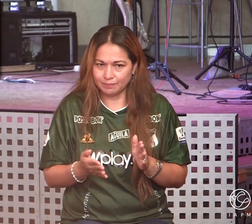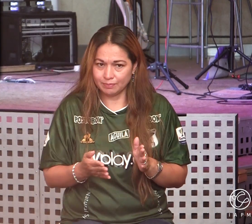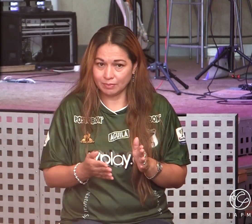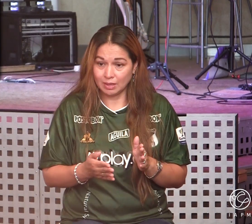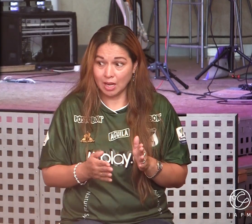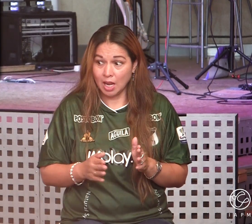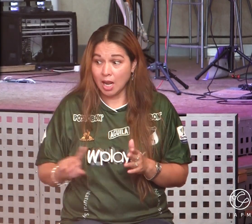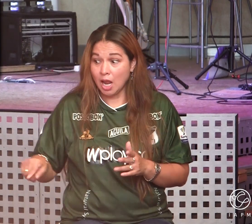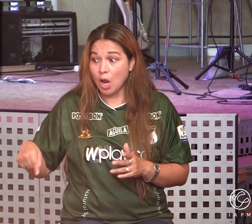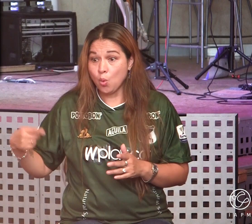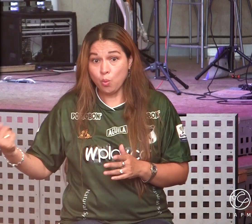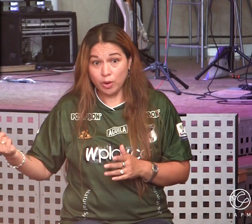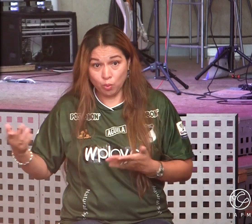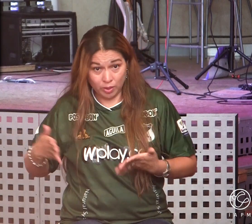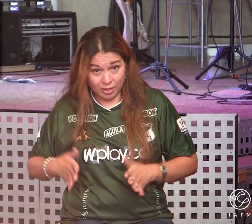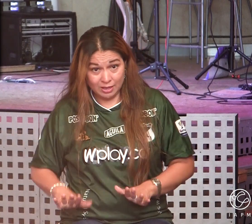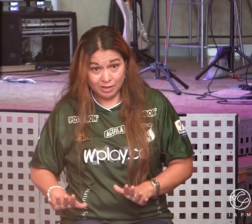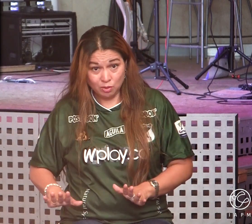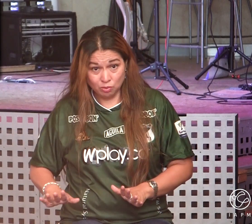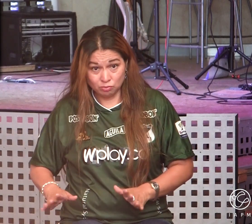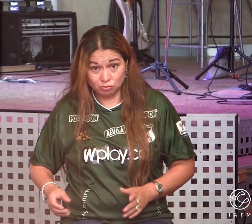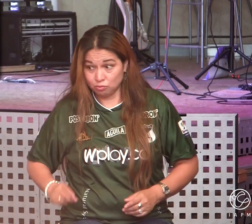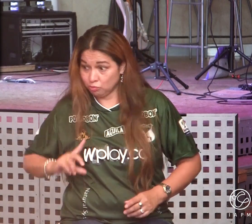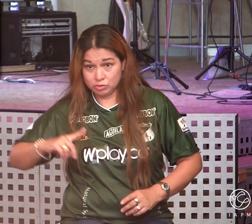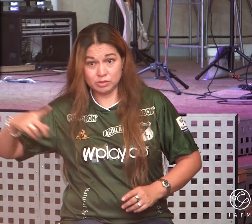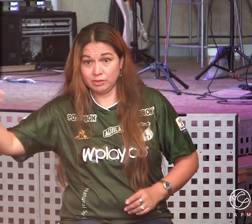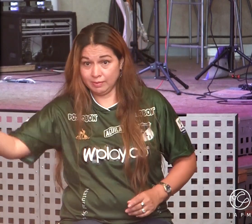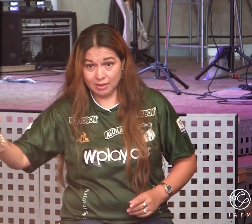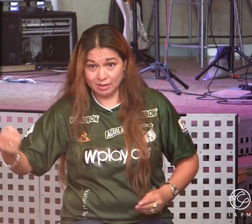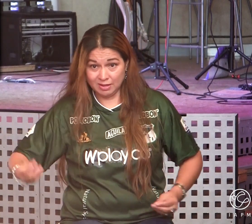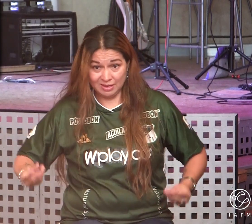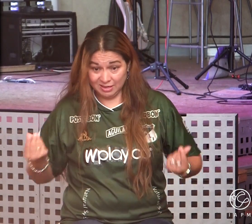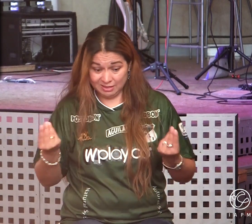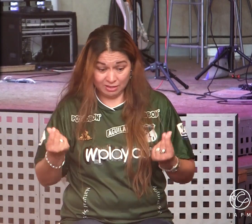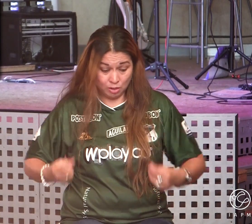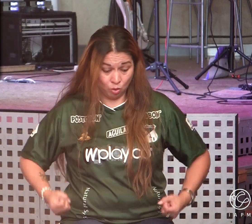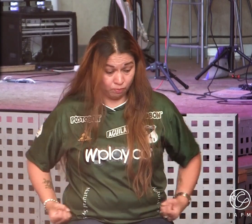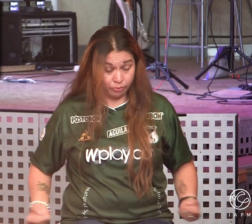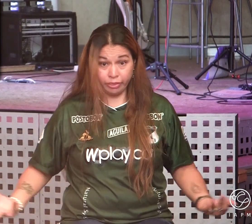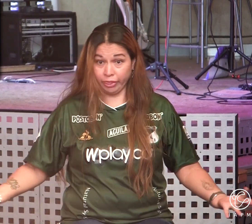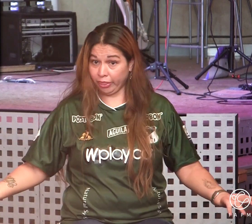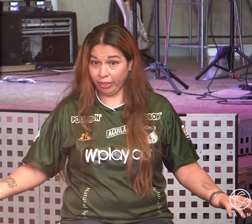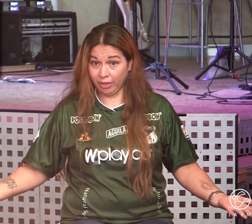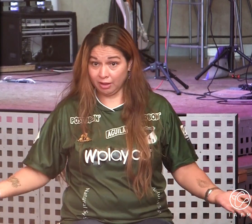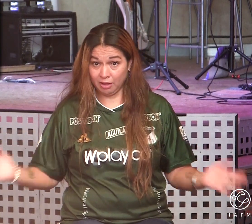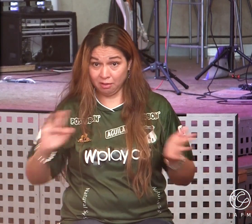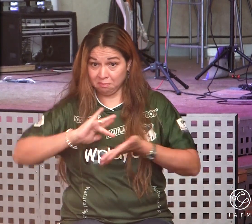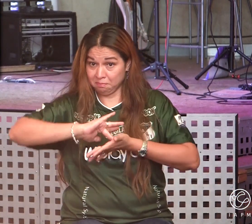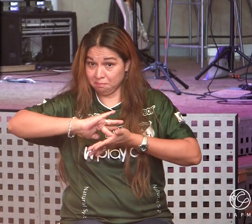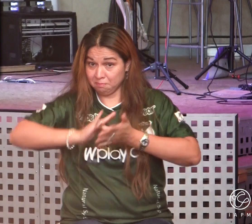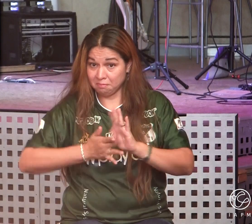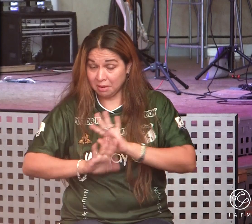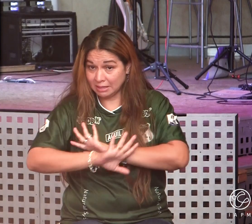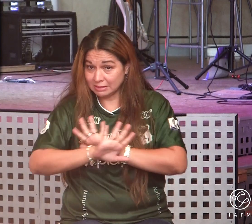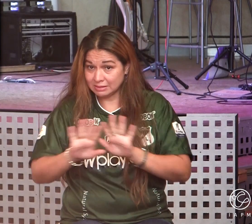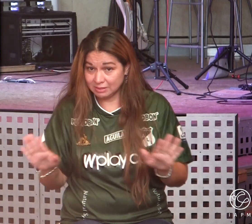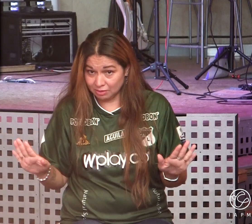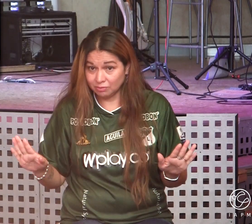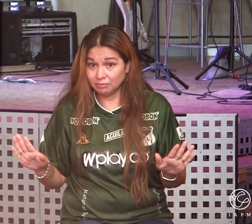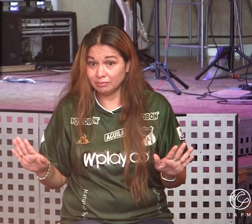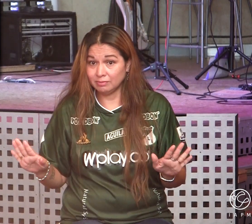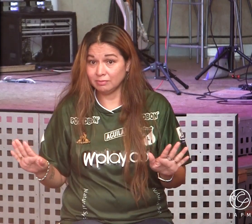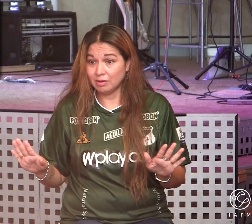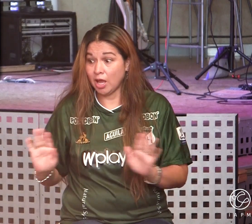vuelve, después de todo lo que conocemos muy bien, hay una serie de declaraciones que él hace en una sola frase que dibujan un poquito lo que te quiero